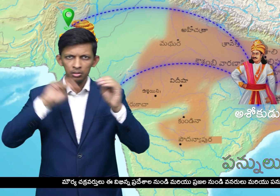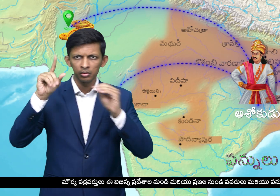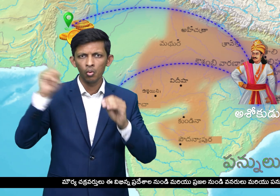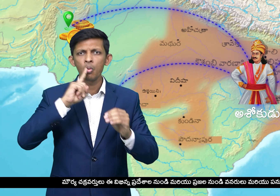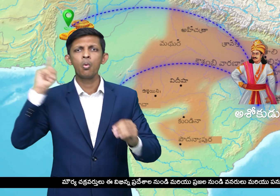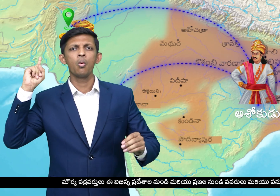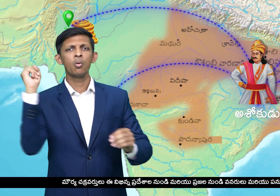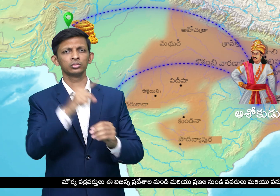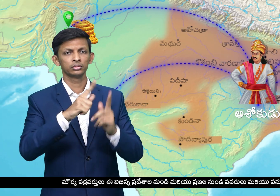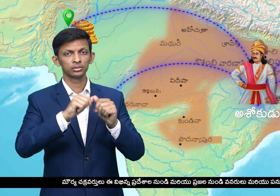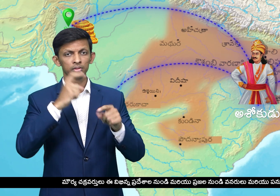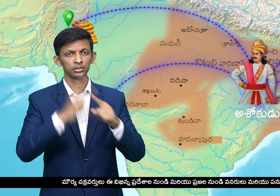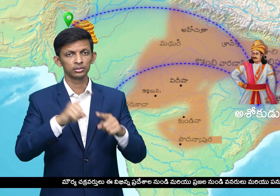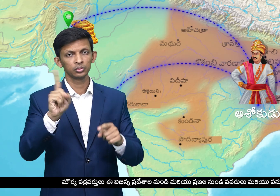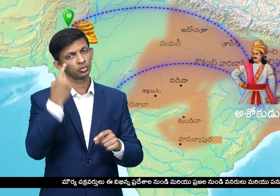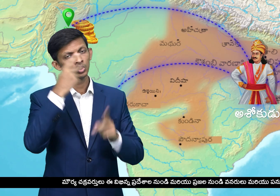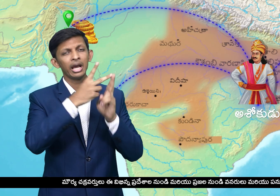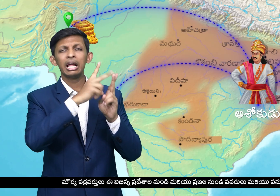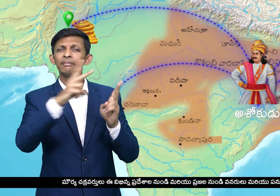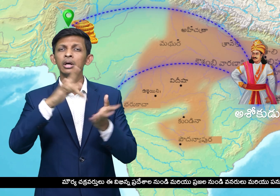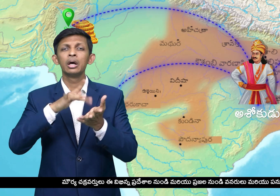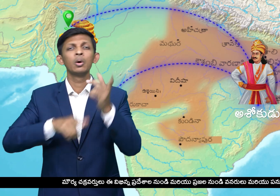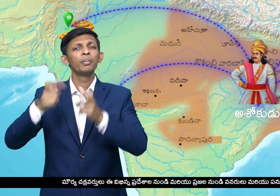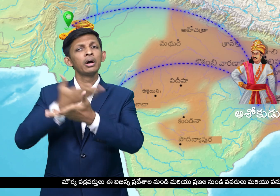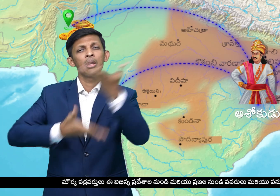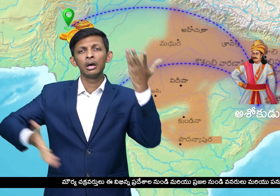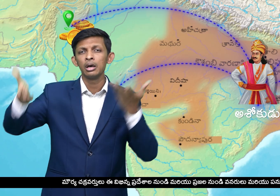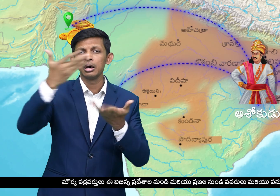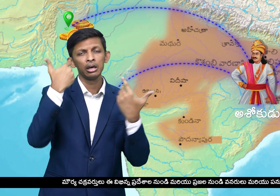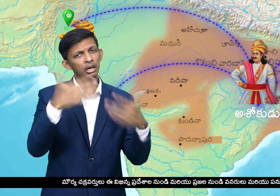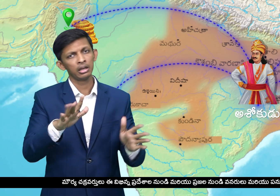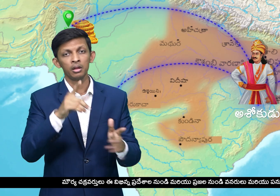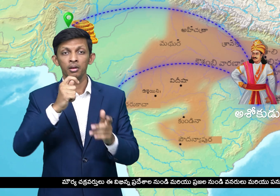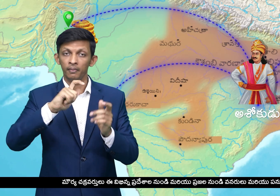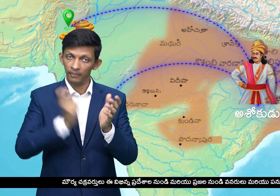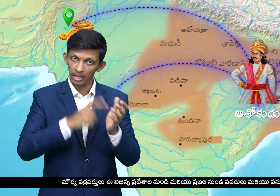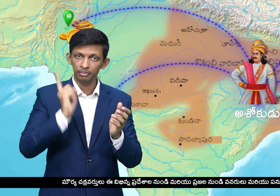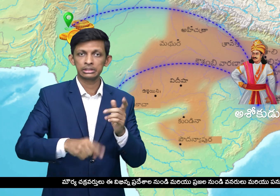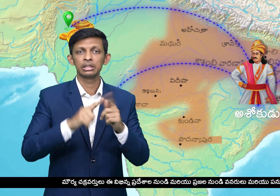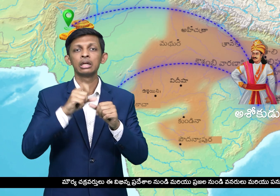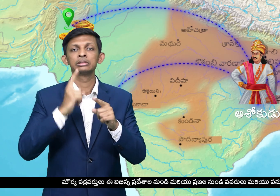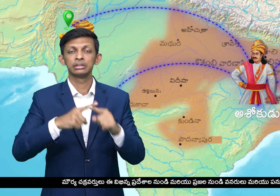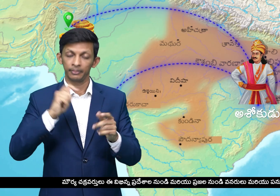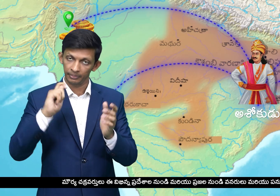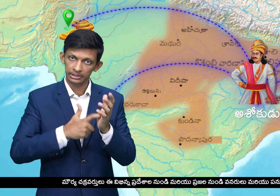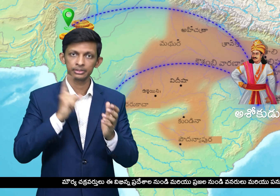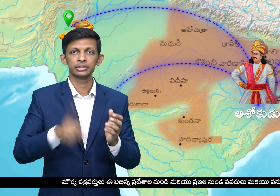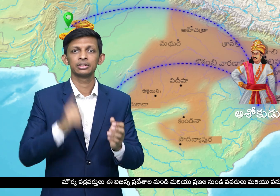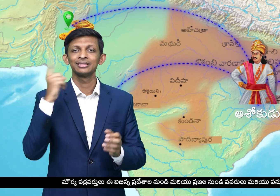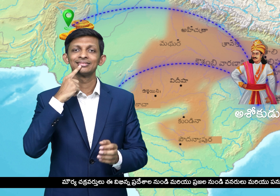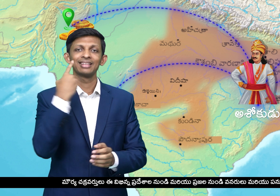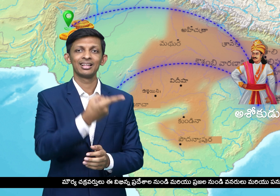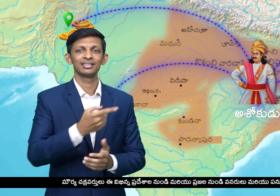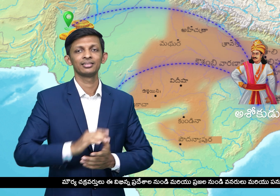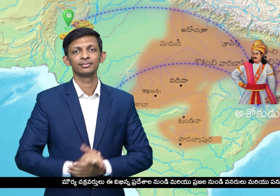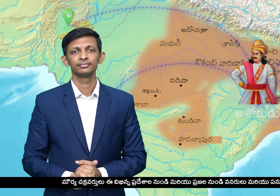మౌర్య చక్రవర్తులు ఈ విభిన్న ప్రదేశాల నుండి మరియు ప్రజల నుండి వనరులు మరియు పన్నులను పొందగలిగారు.